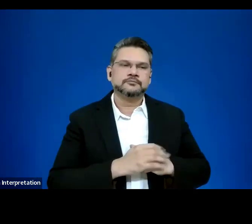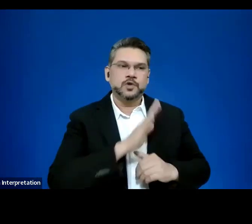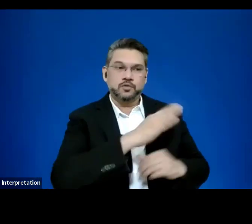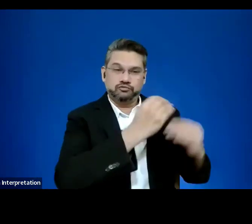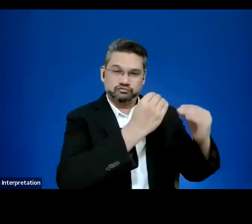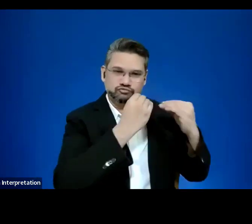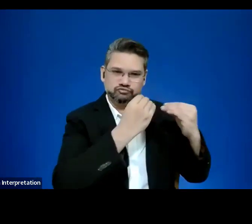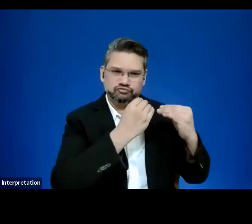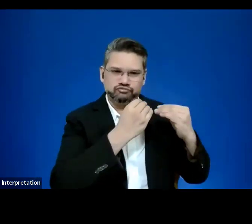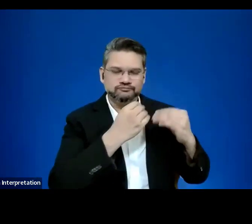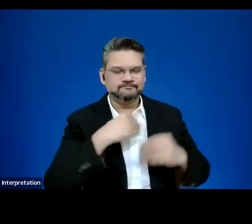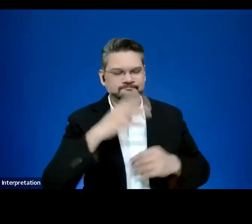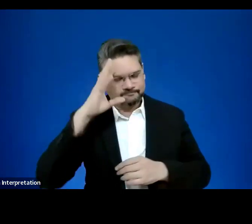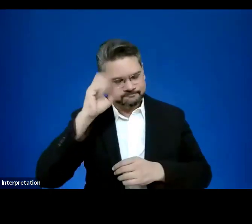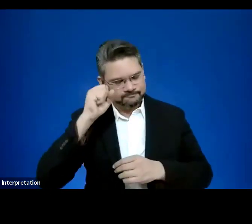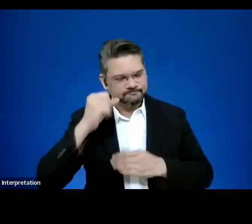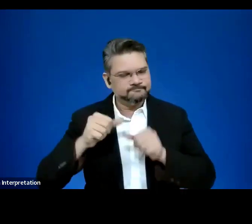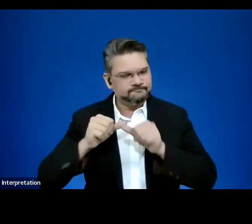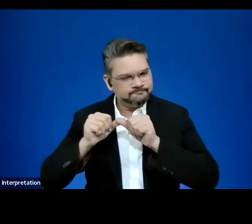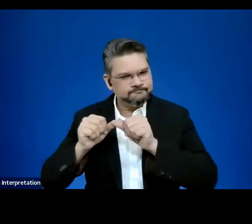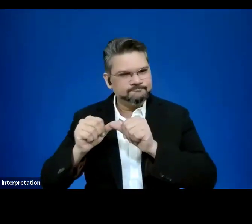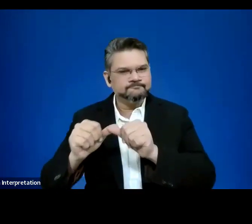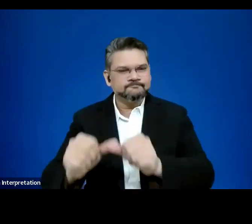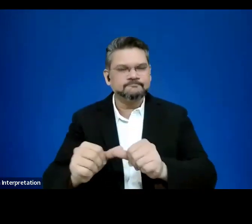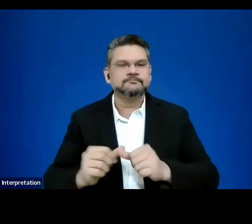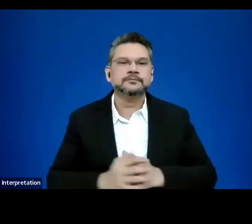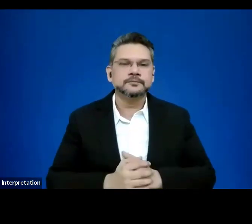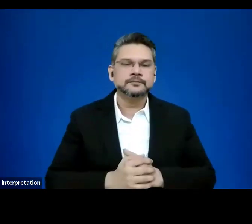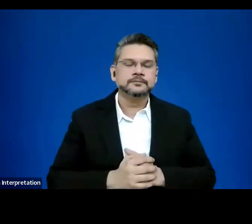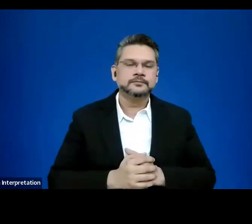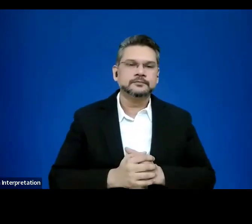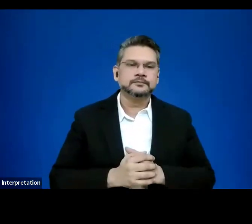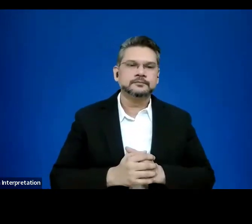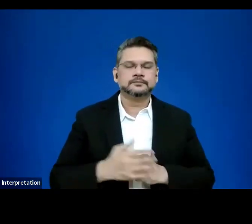身为一个教师，一个导师，